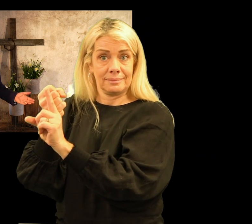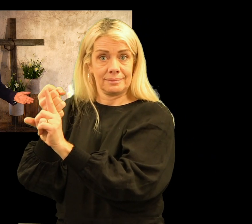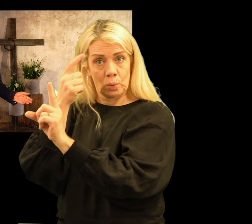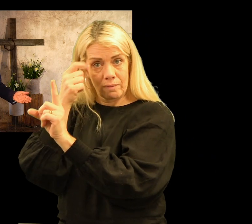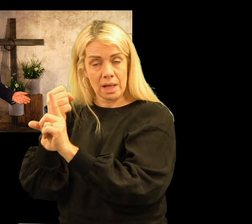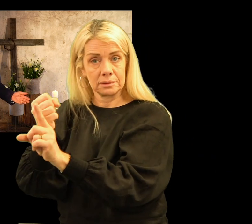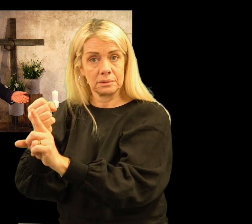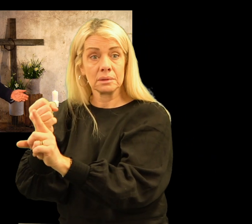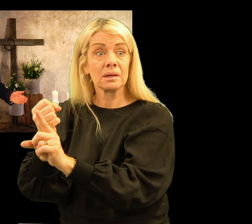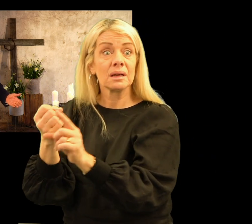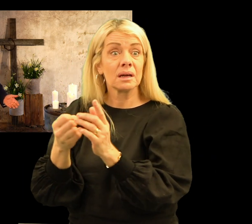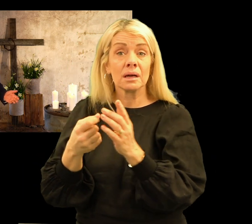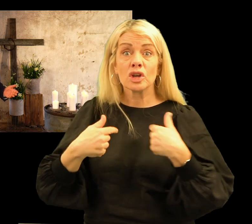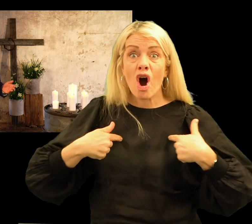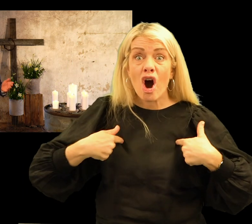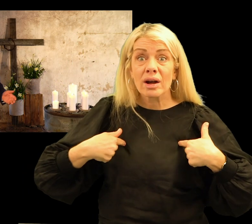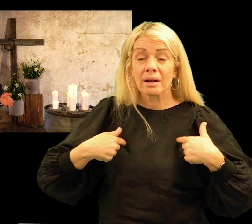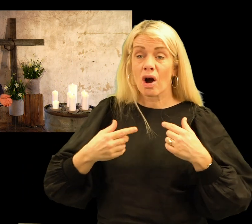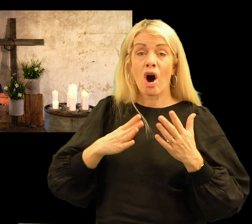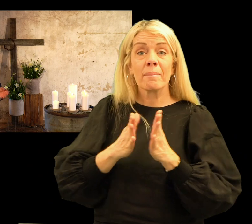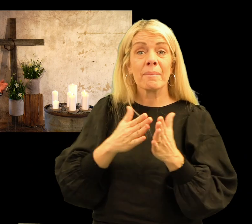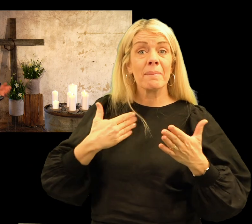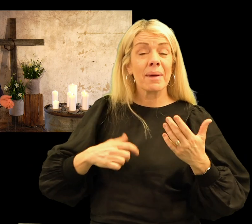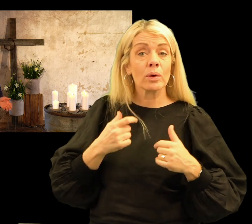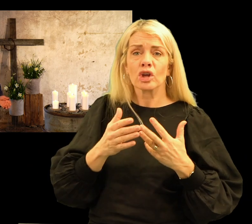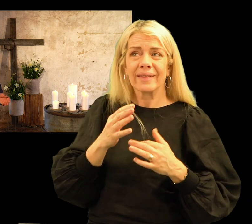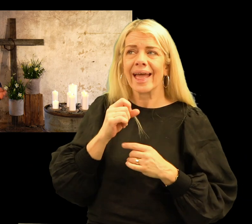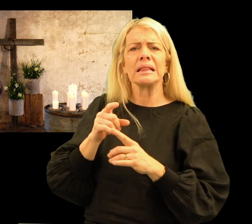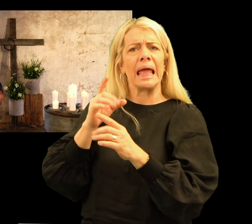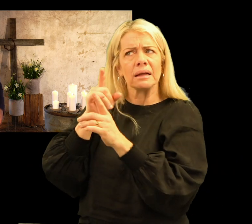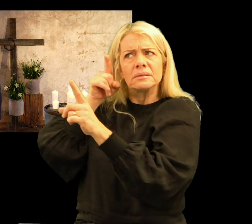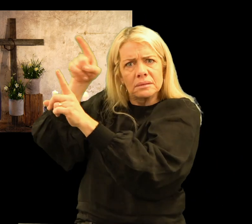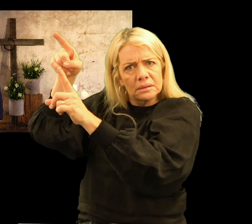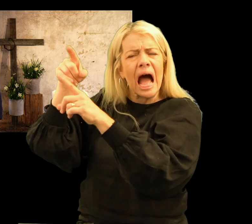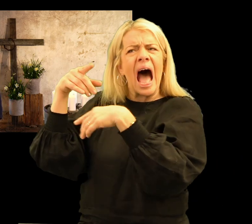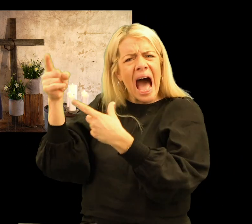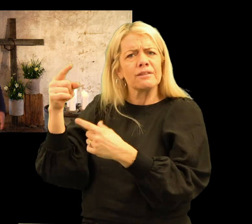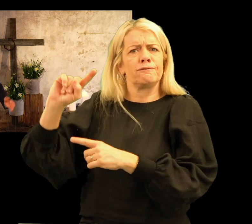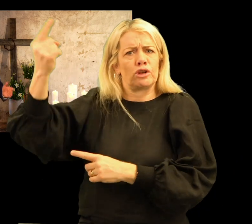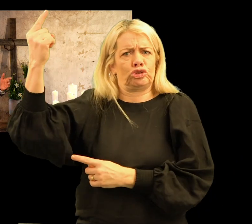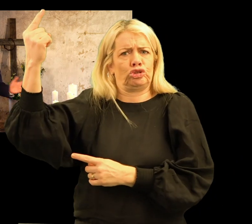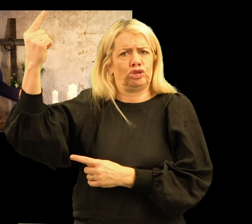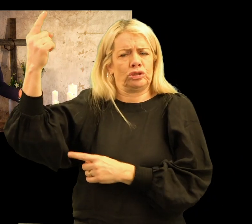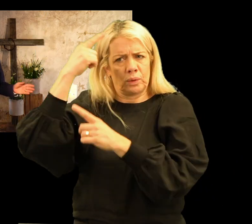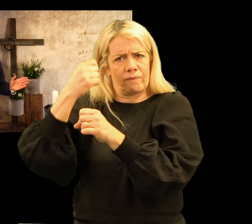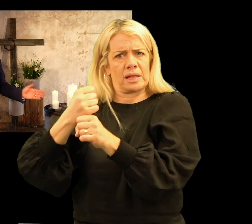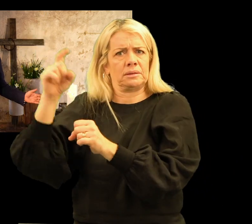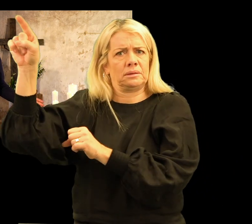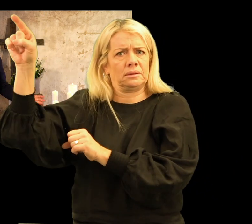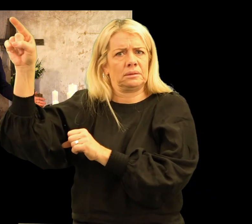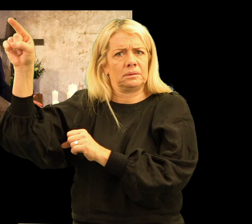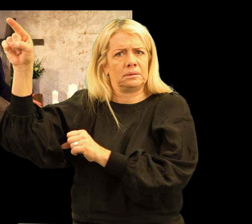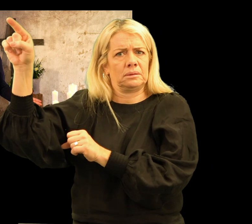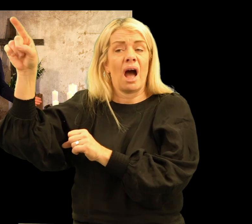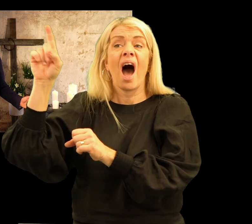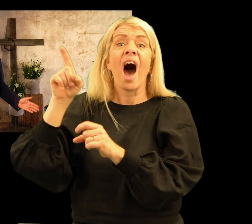inte på oss, utan allt beror på Gud som är trogen och förblir trogen. Gud är aldrig,